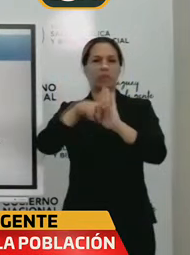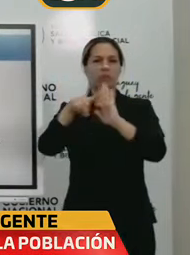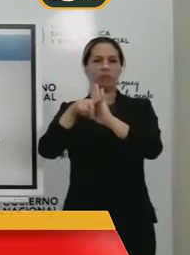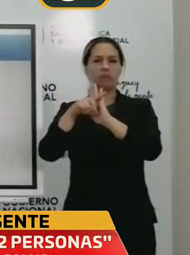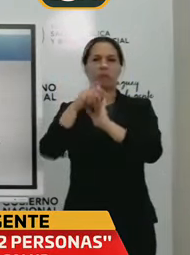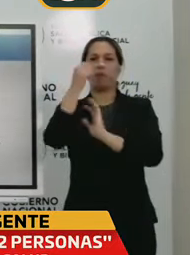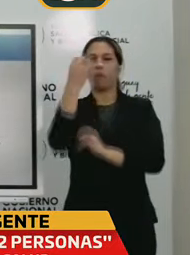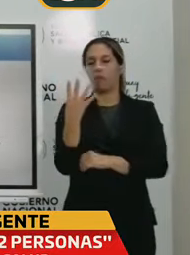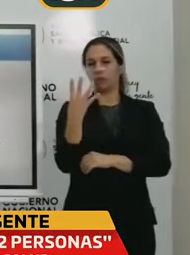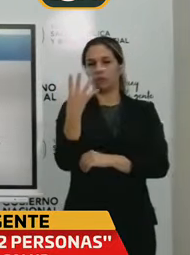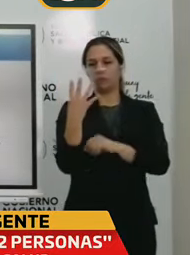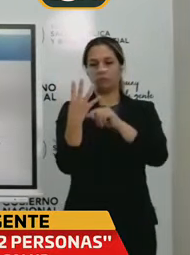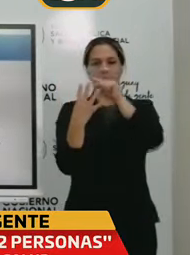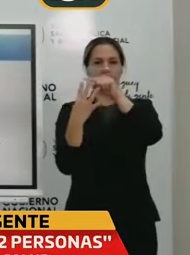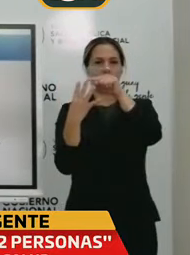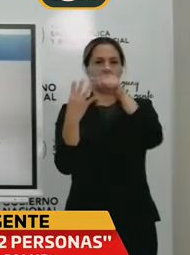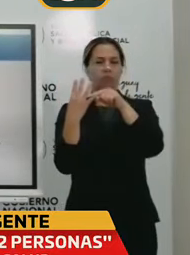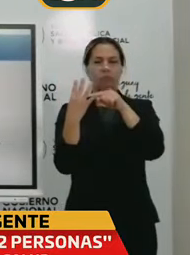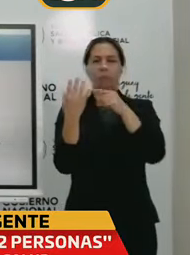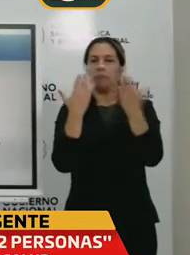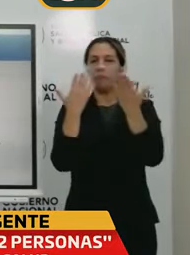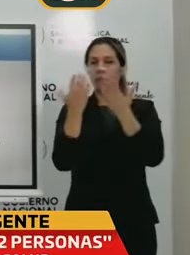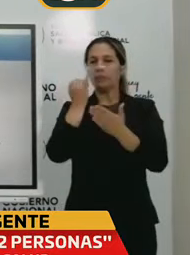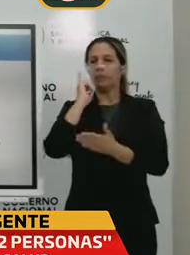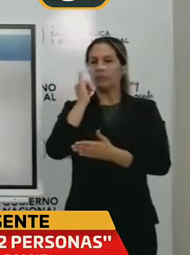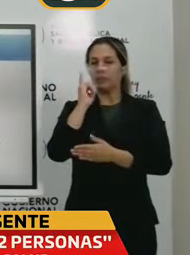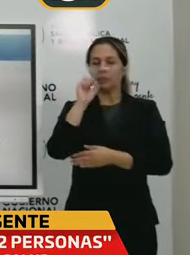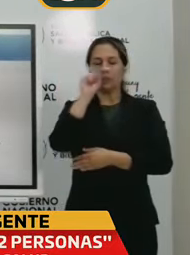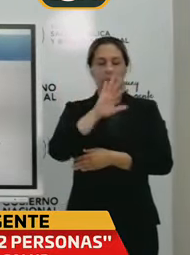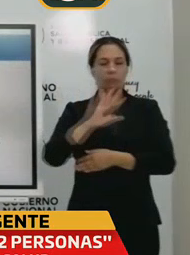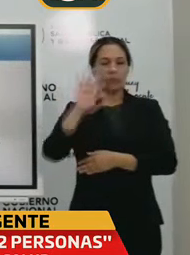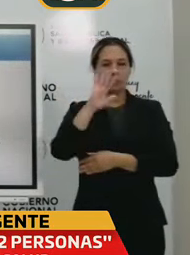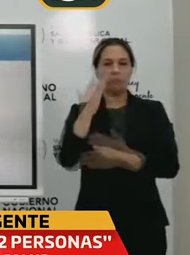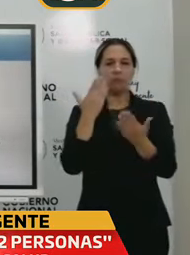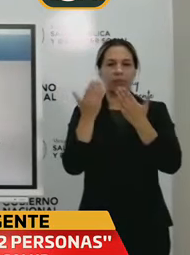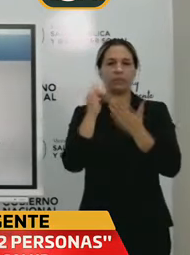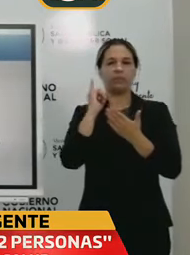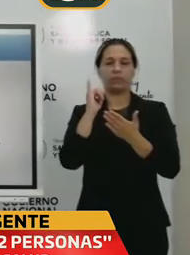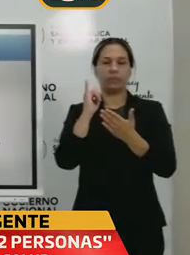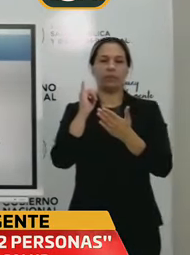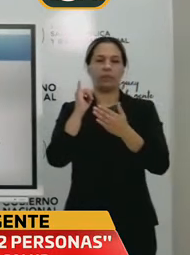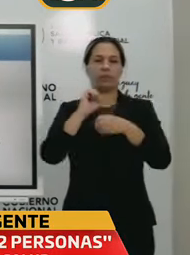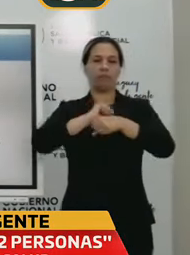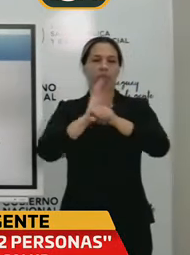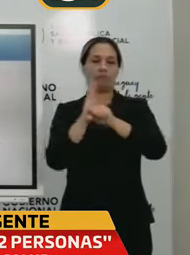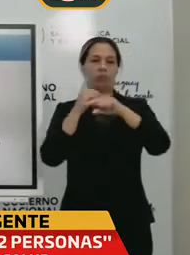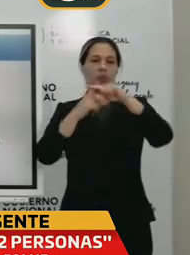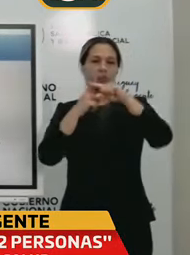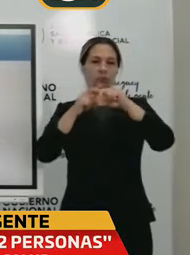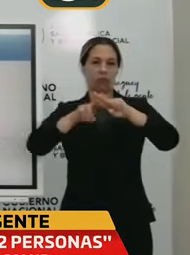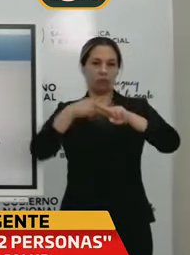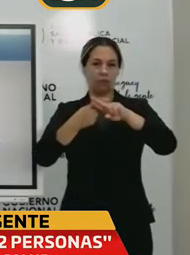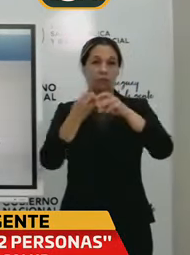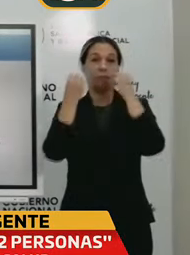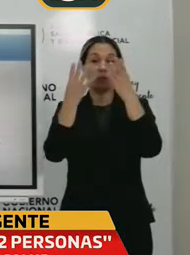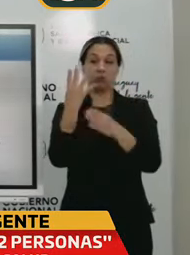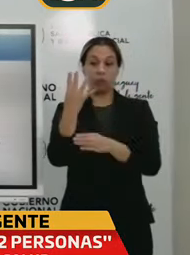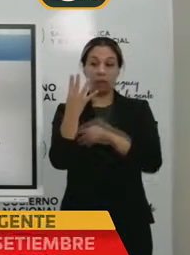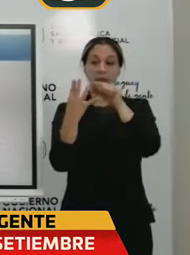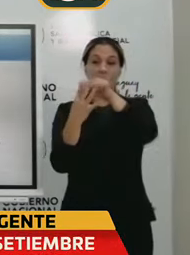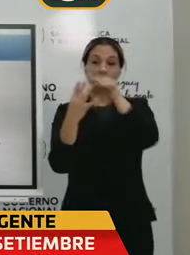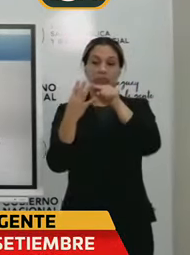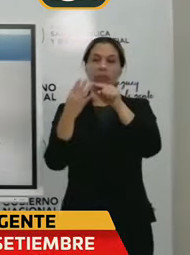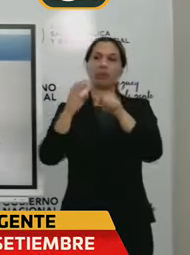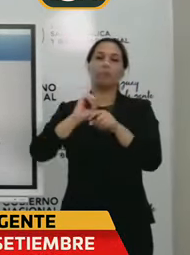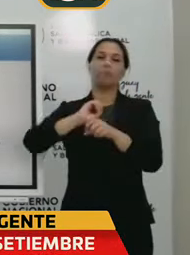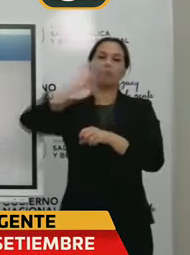con 4 que sí tienen altas probabilidades de ser sospechosos y por los cuales el laboratorio central está enviando esas muestras.